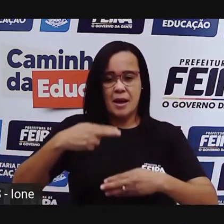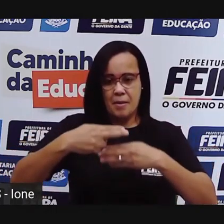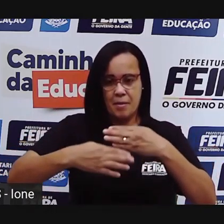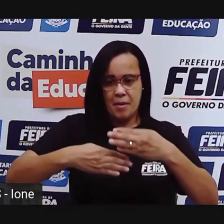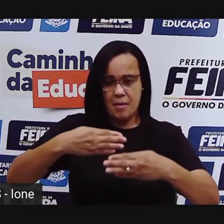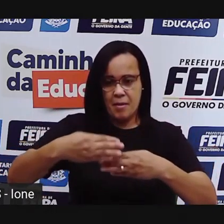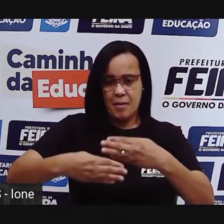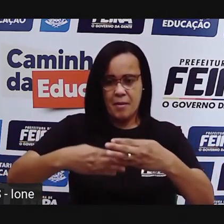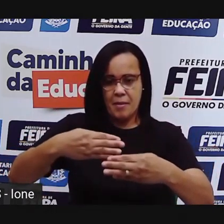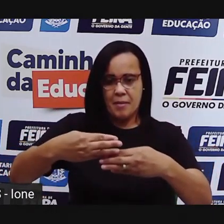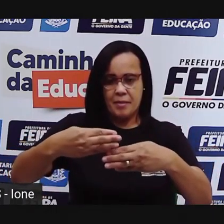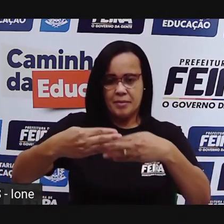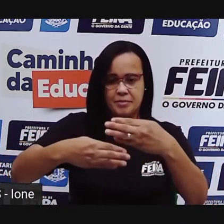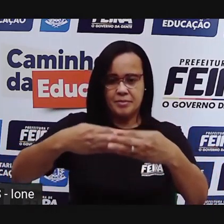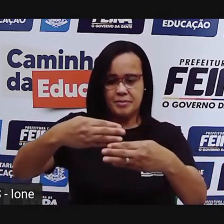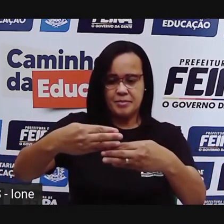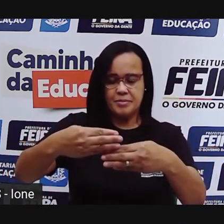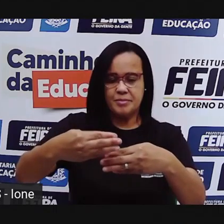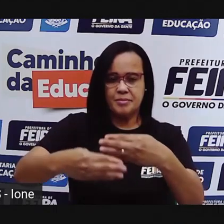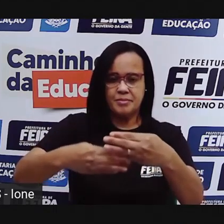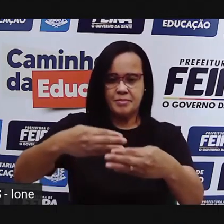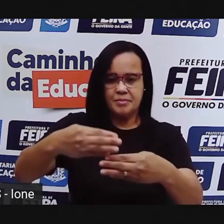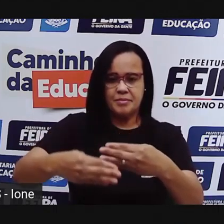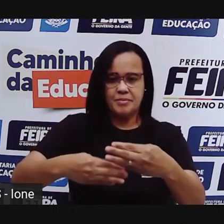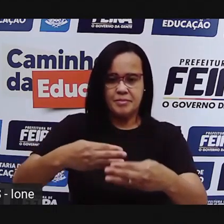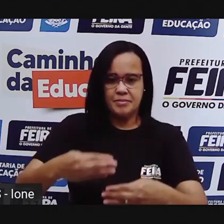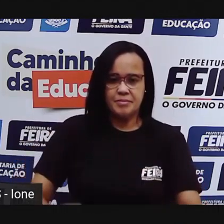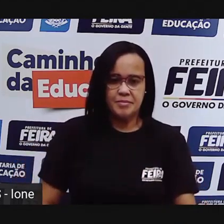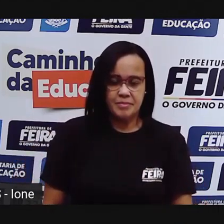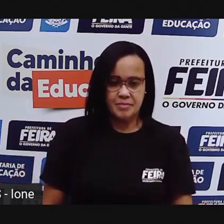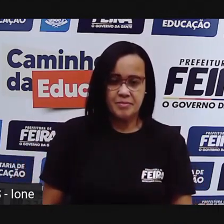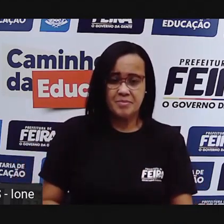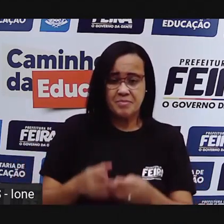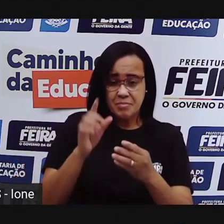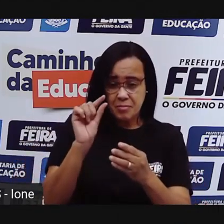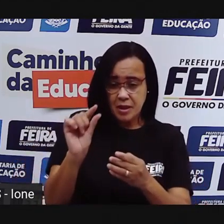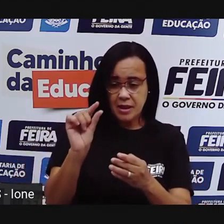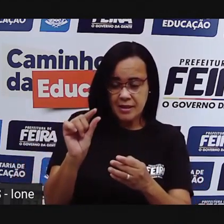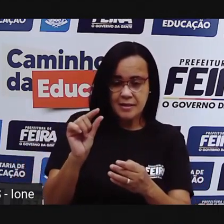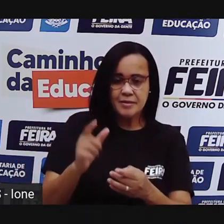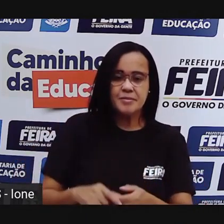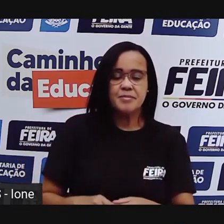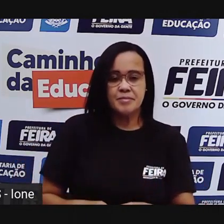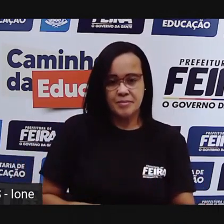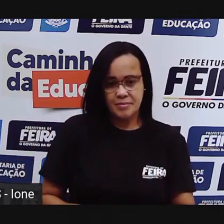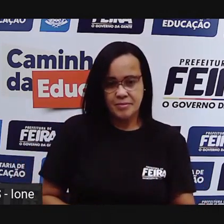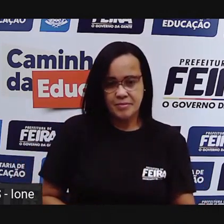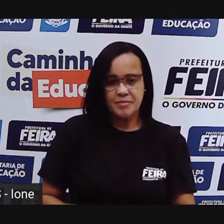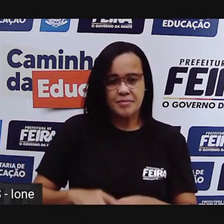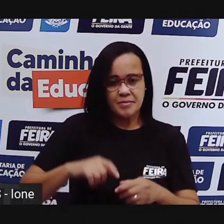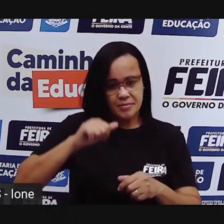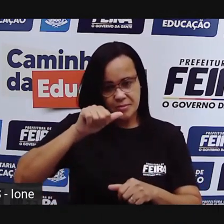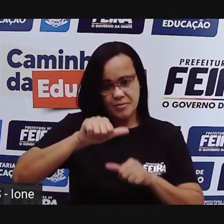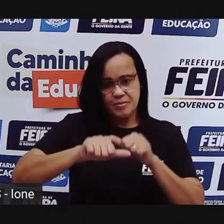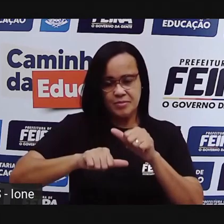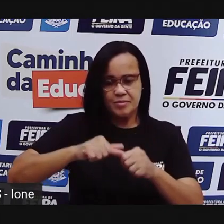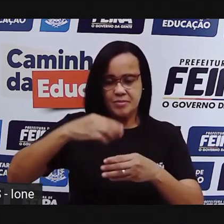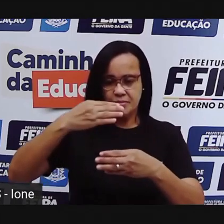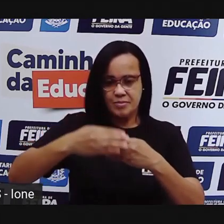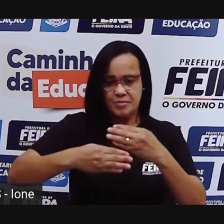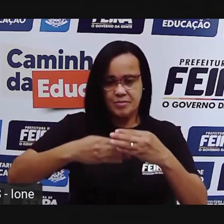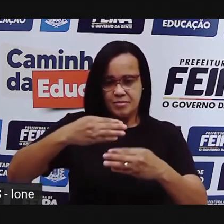bem pequenininho esse jornal. Vai enrolando, então vamos lá. Enrola, enrola, enrola